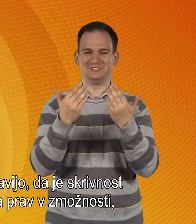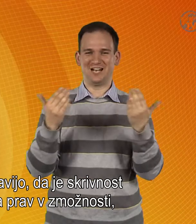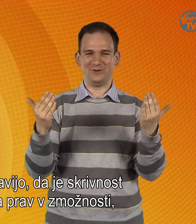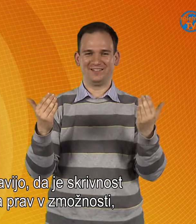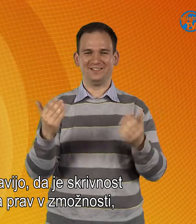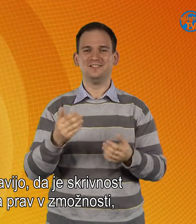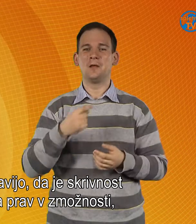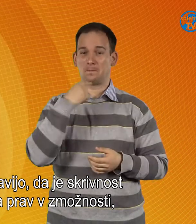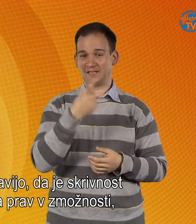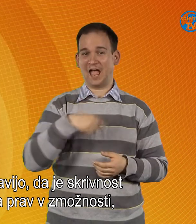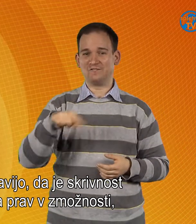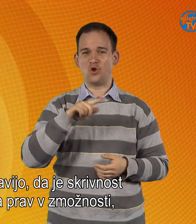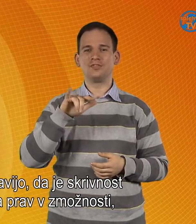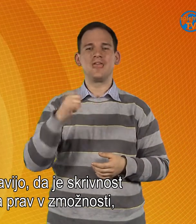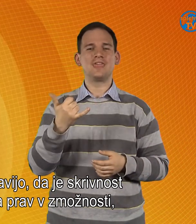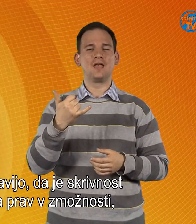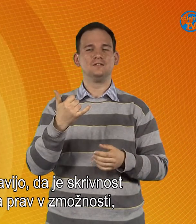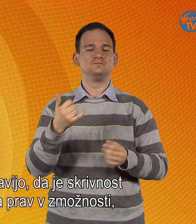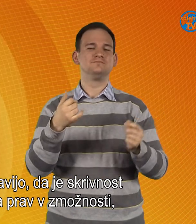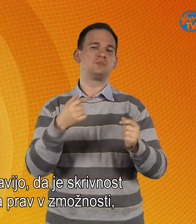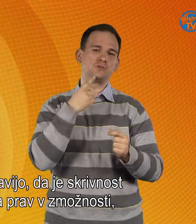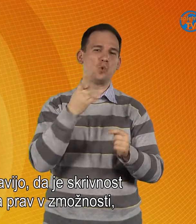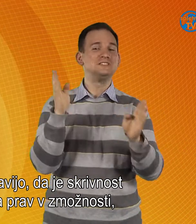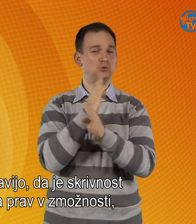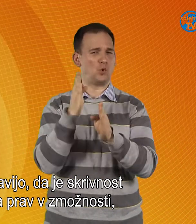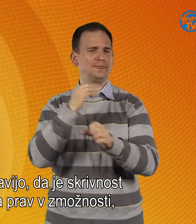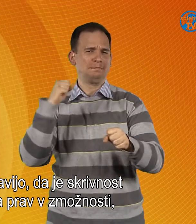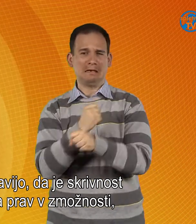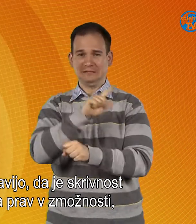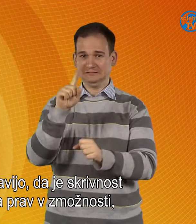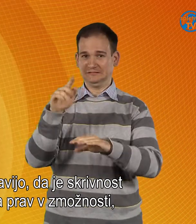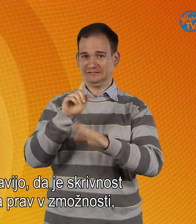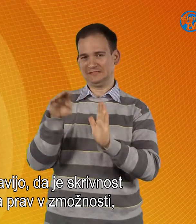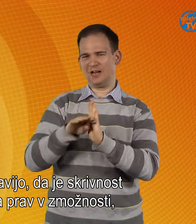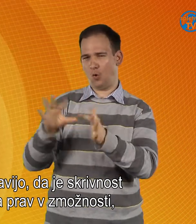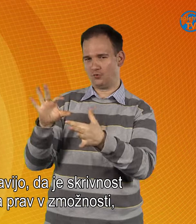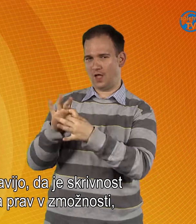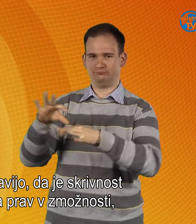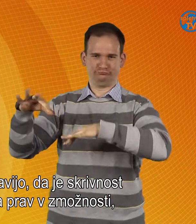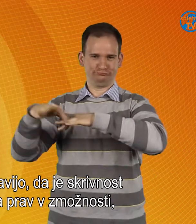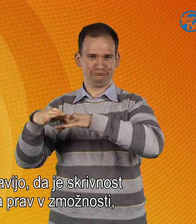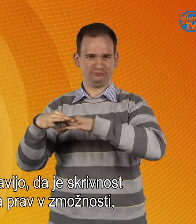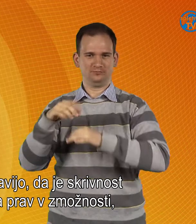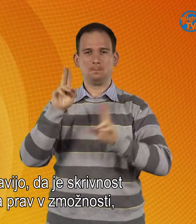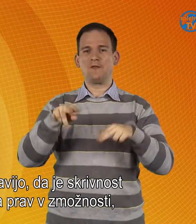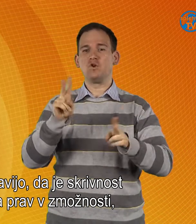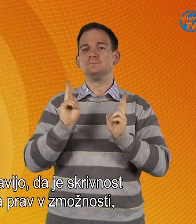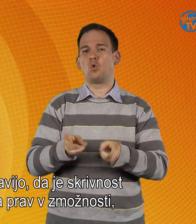Pozdravljeni! Pravijo, da je skrivnost trdnega zakona prav v zmožnosti, da se zakonca skupaj smejita.